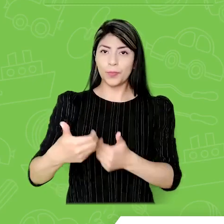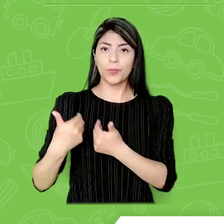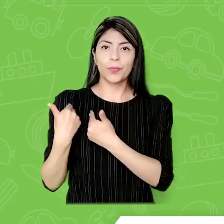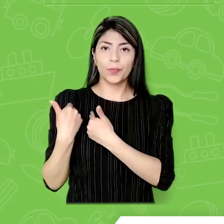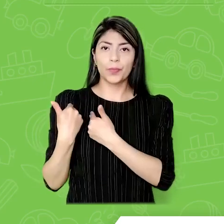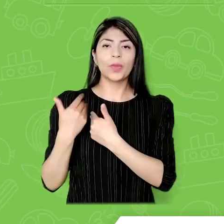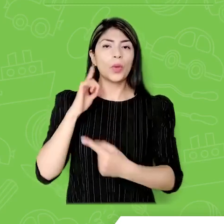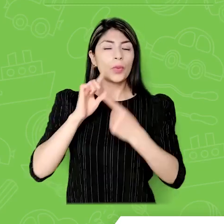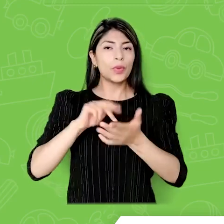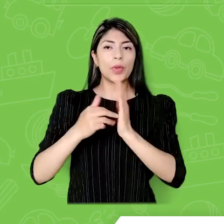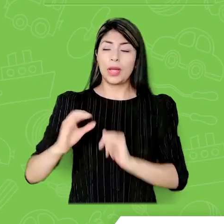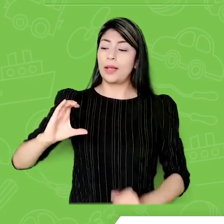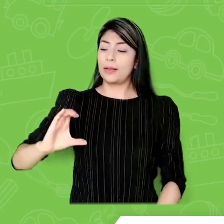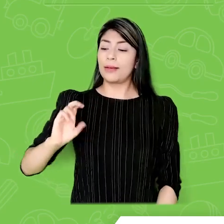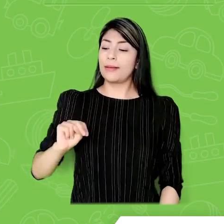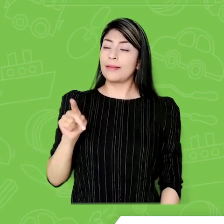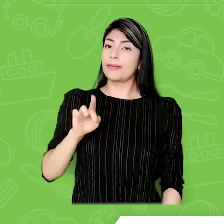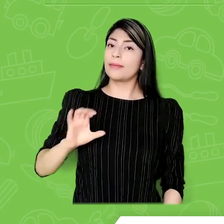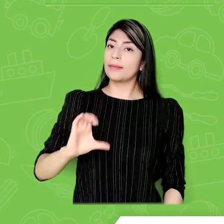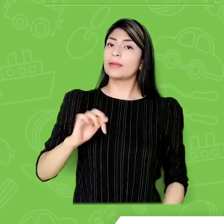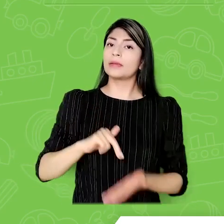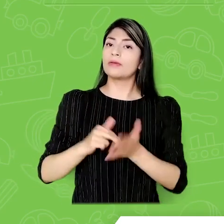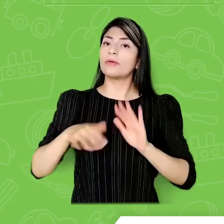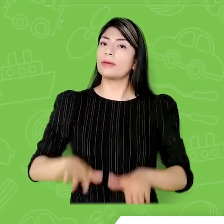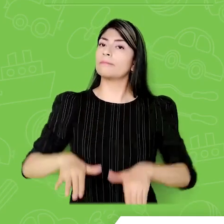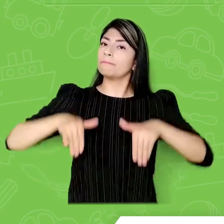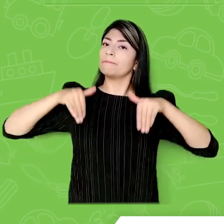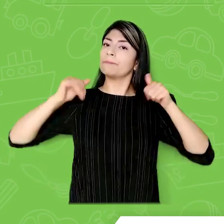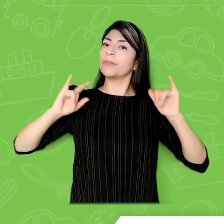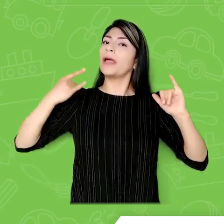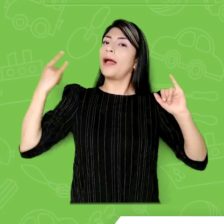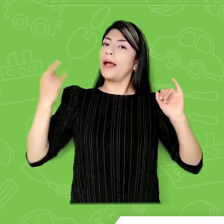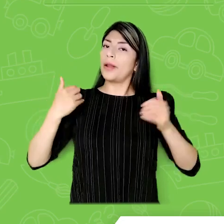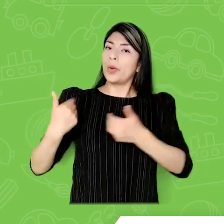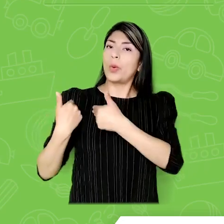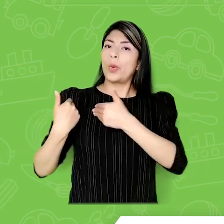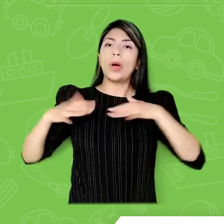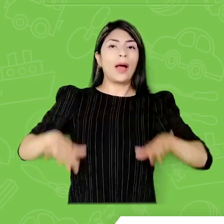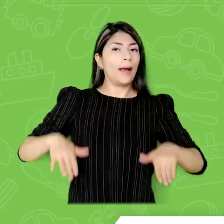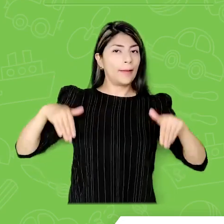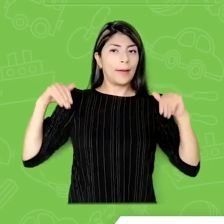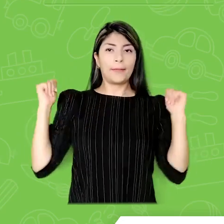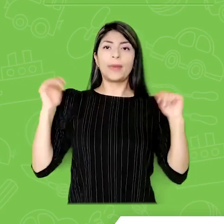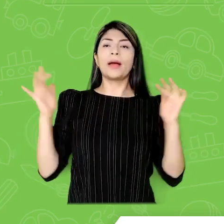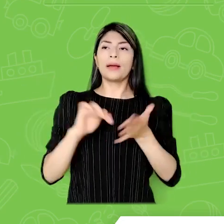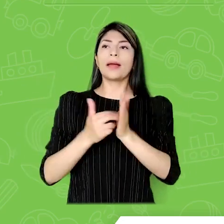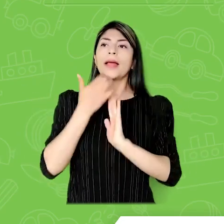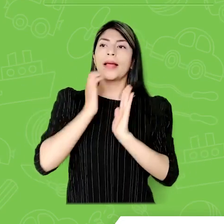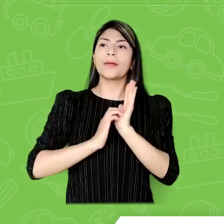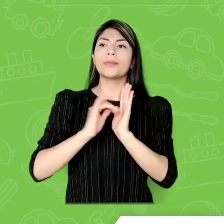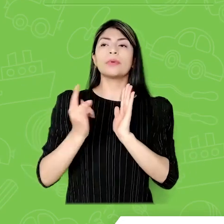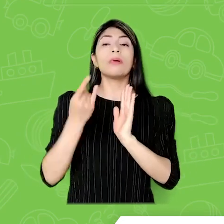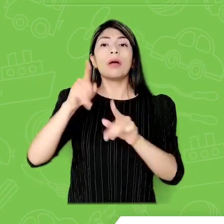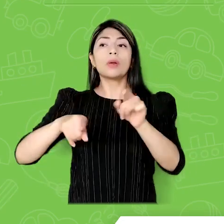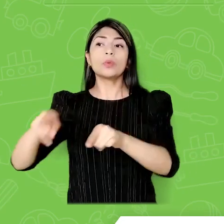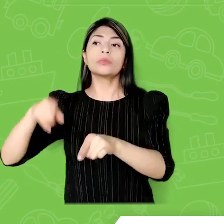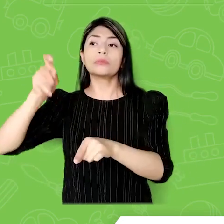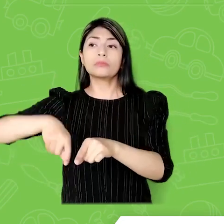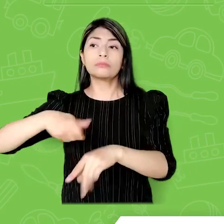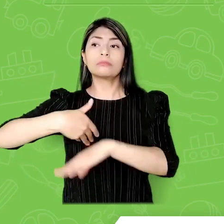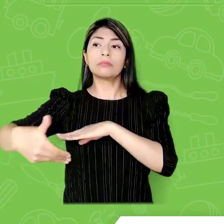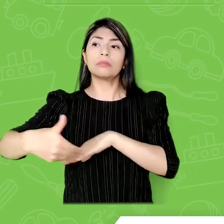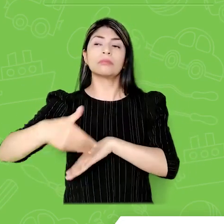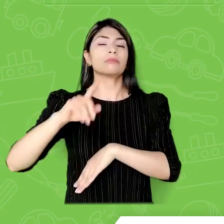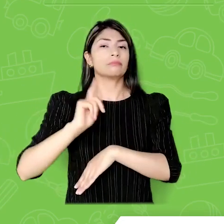de responsabilidad frente a terceros por tal información. En caso de existir diferencias entre la UPEC registrada en SIMO